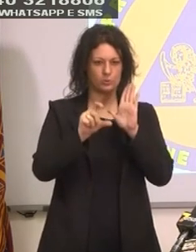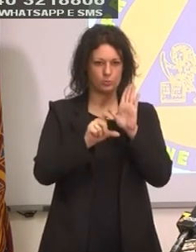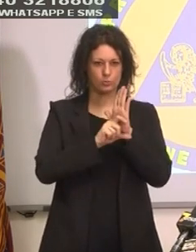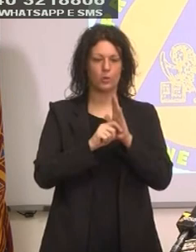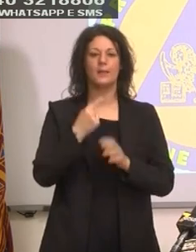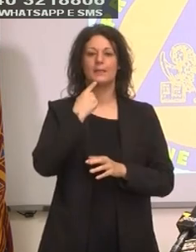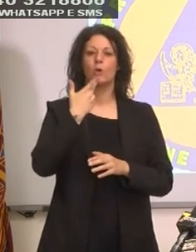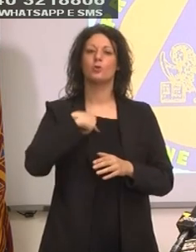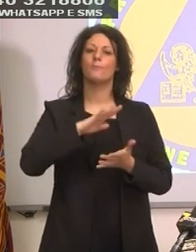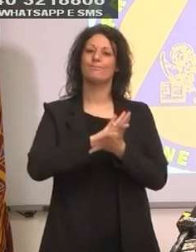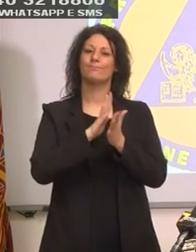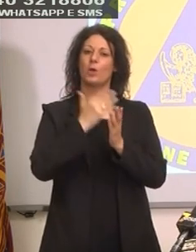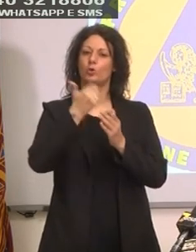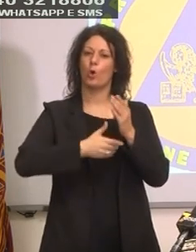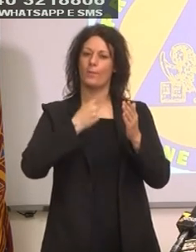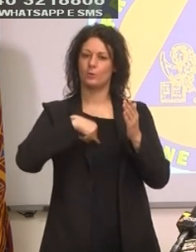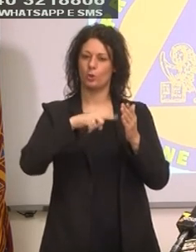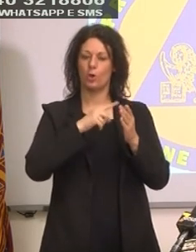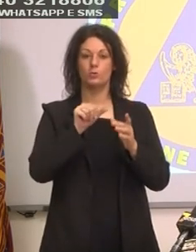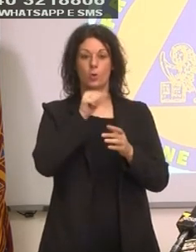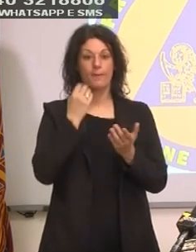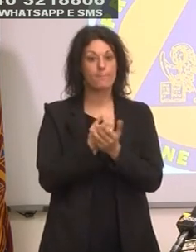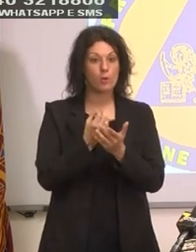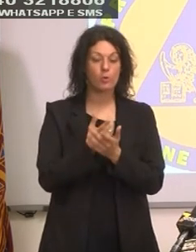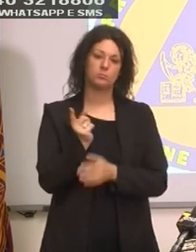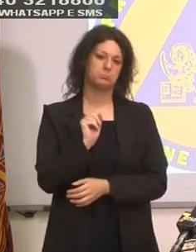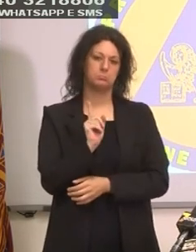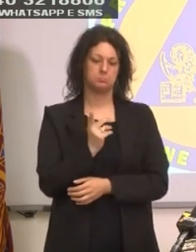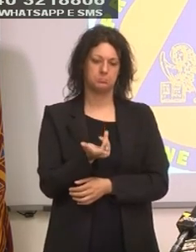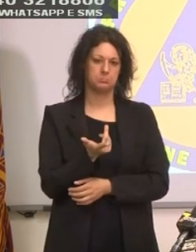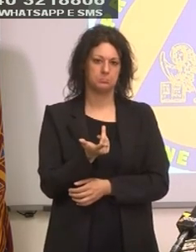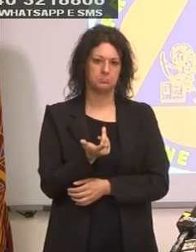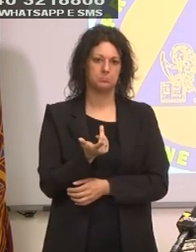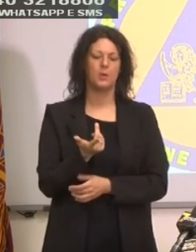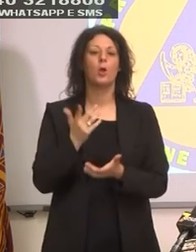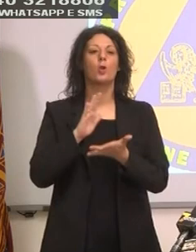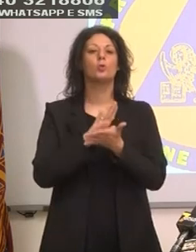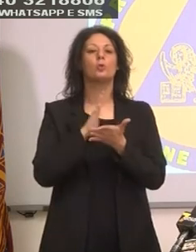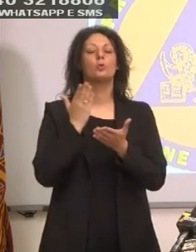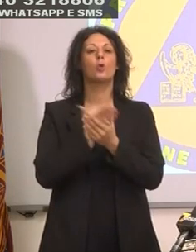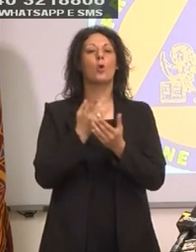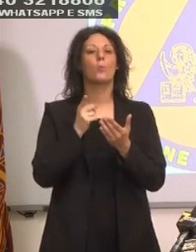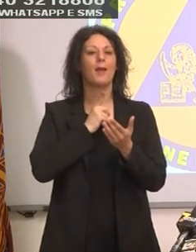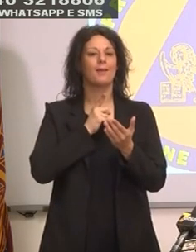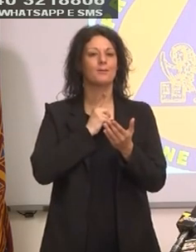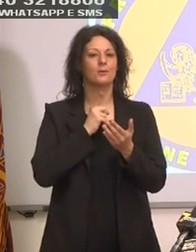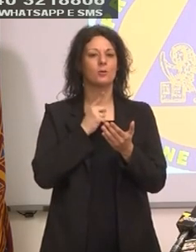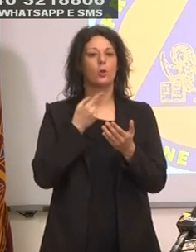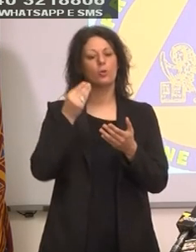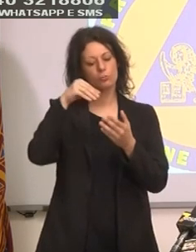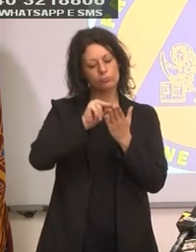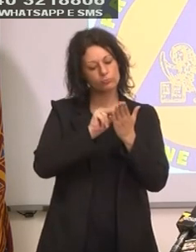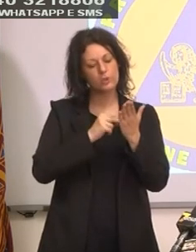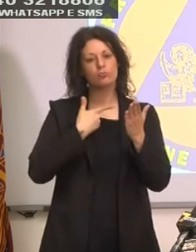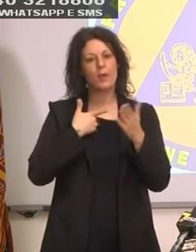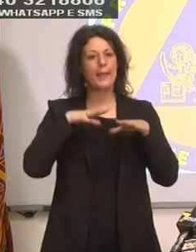una provocazione, è un resumé del pregresso con delle soluzioni, degli impegni finali.